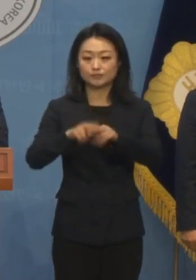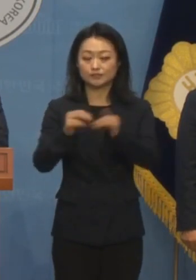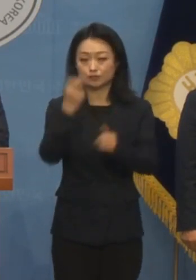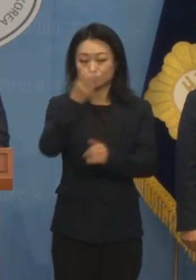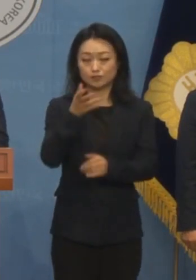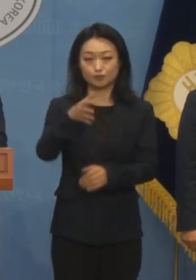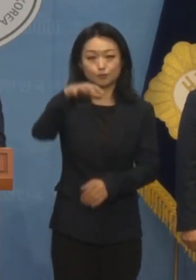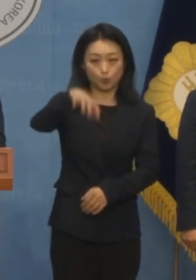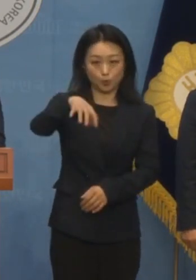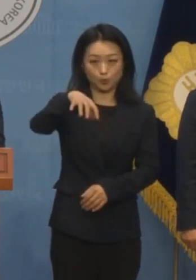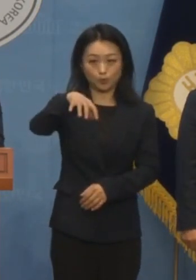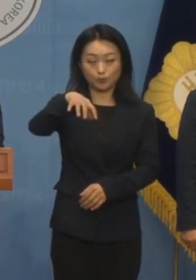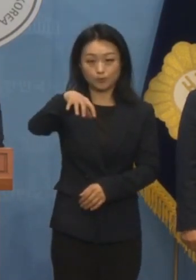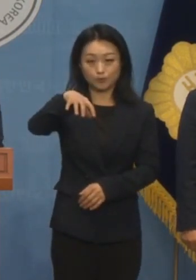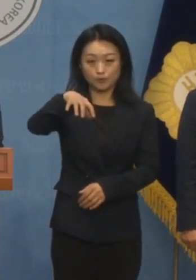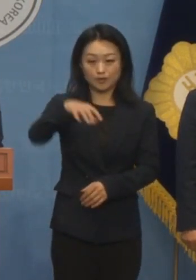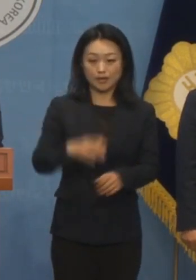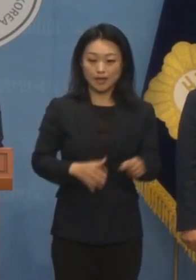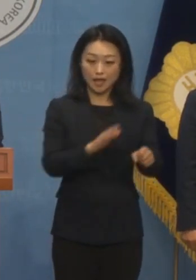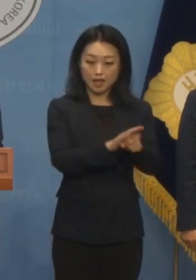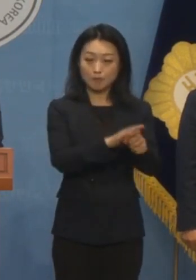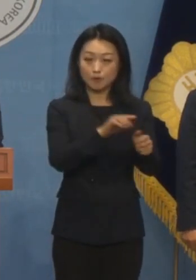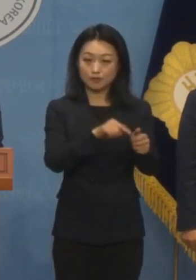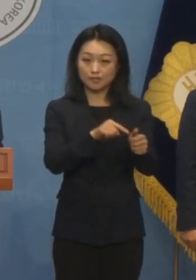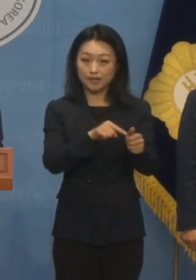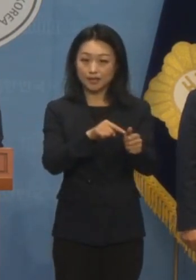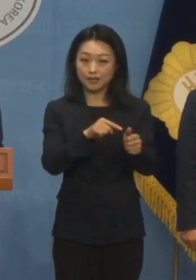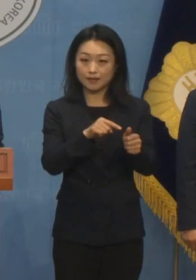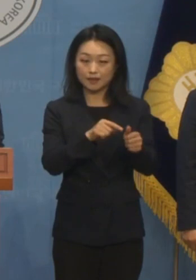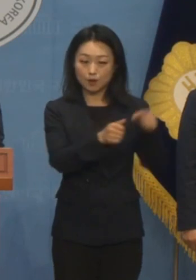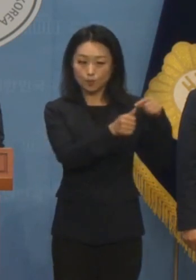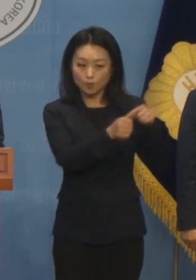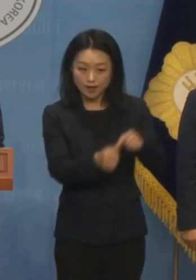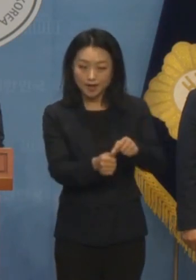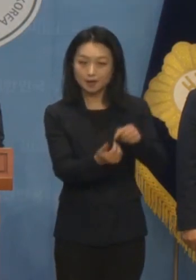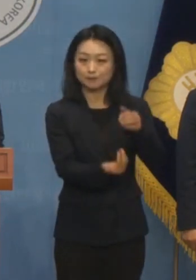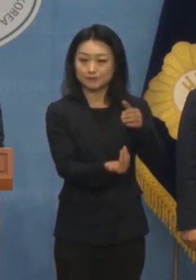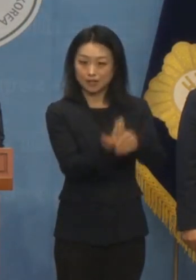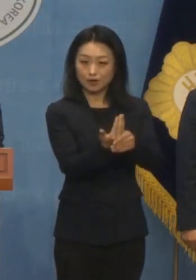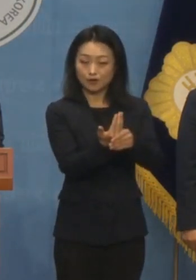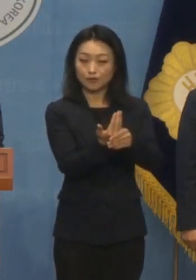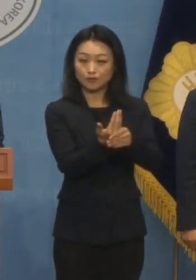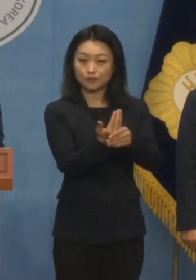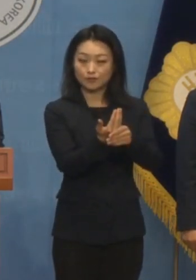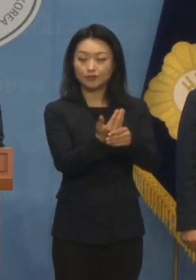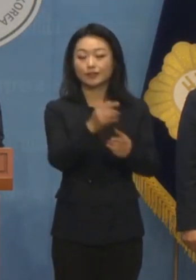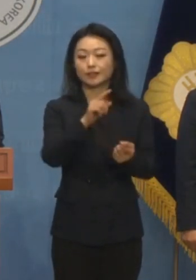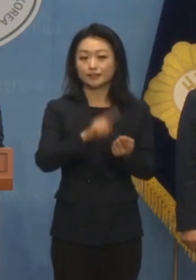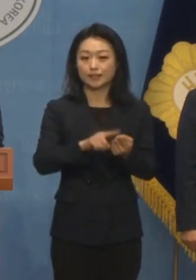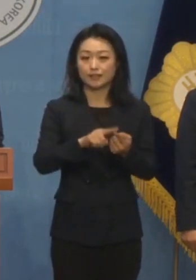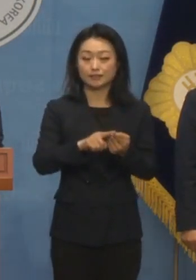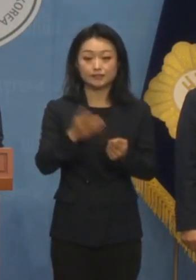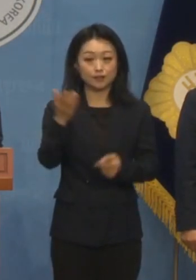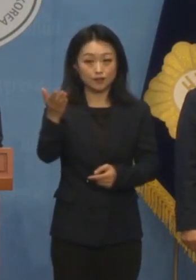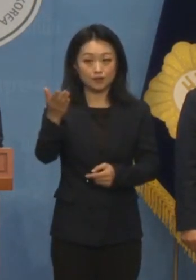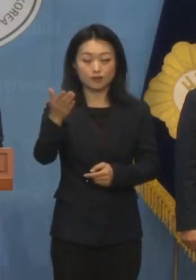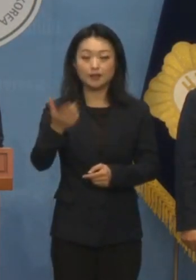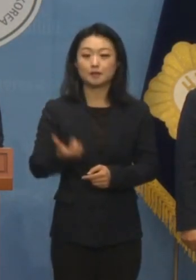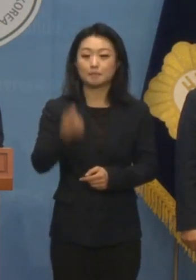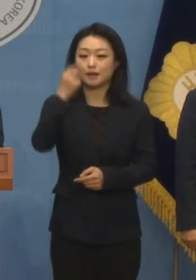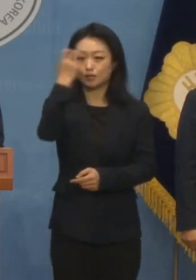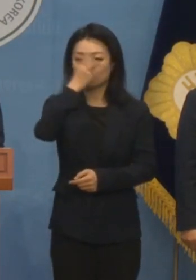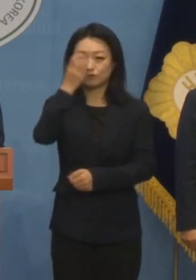해병대 수사 외압 및 또 검찰의 특활비 부정사용 사건에 대해서 공수처의 신속한